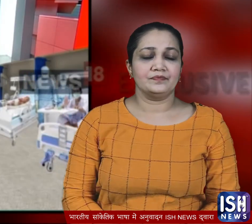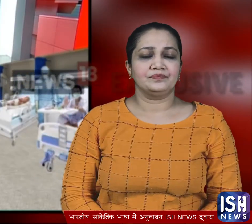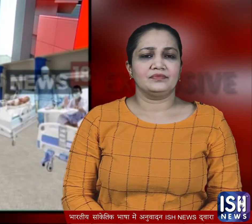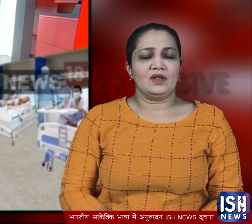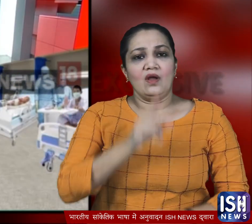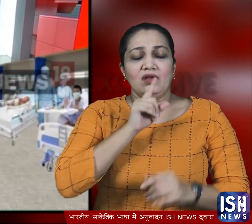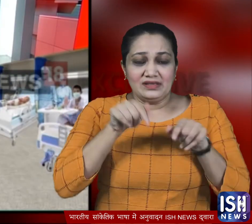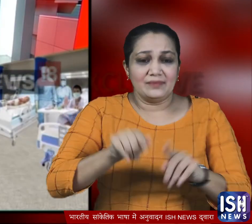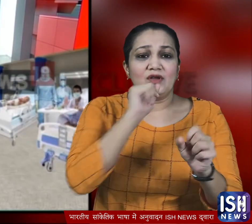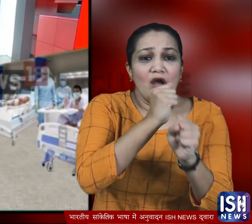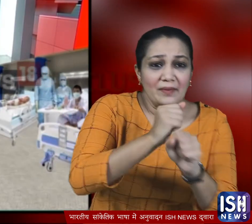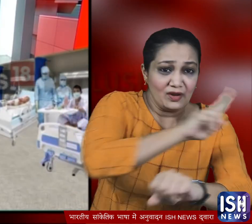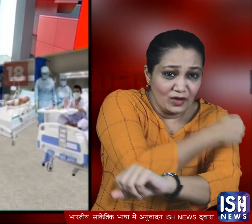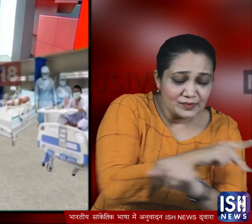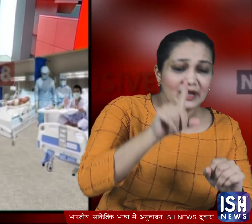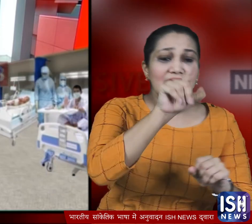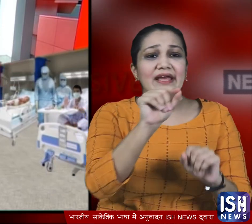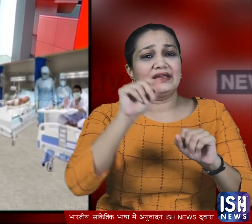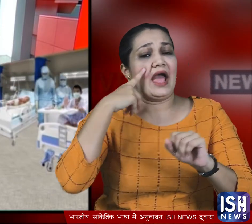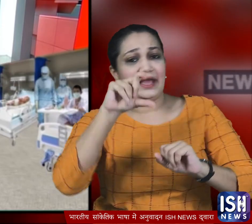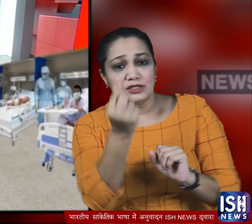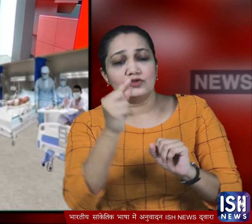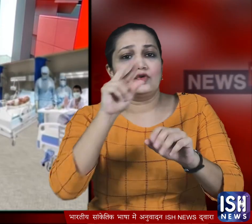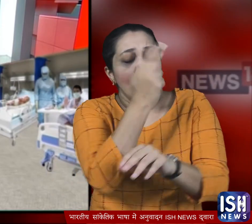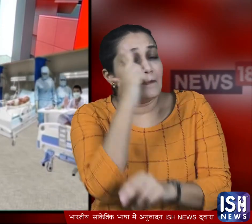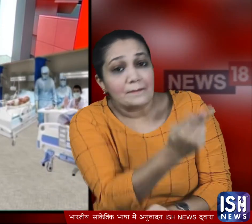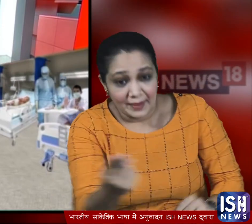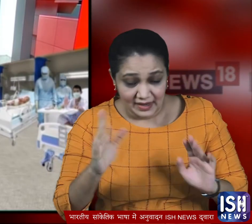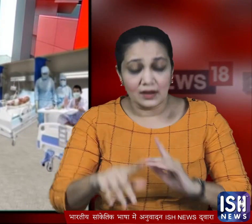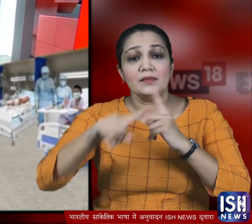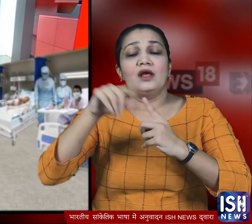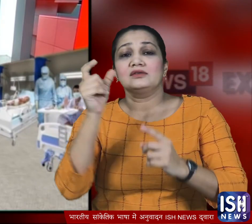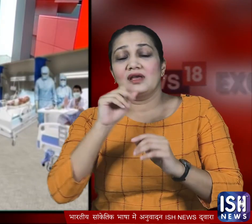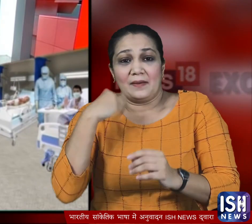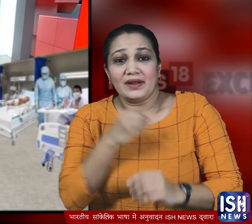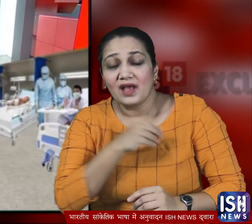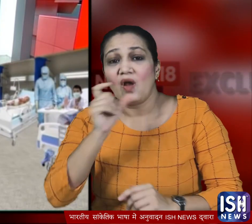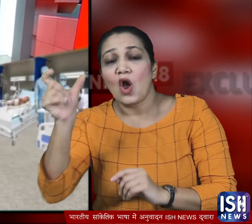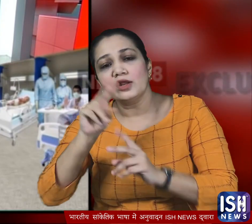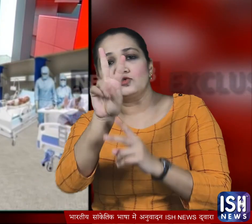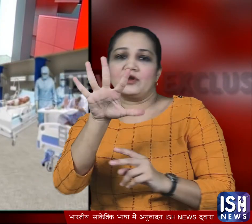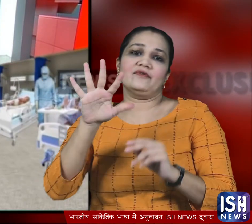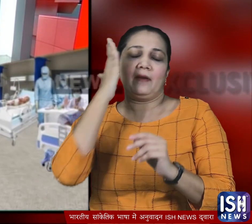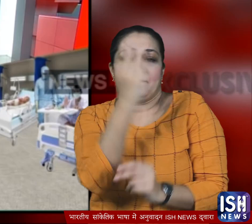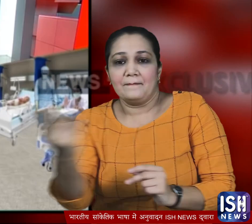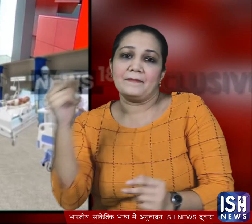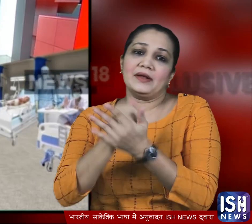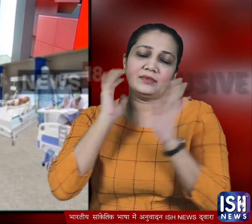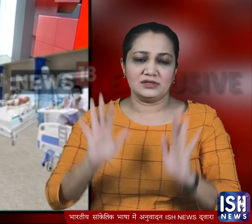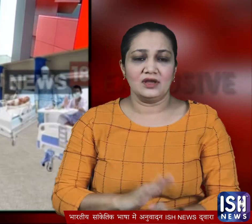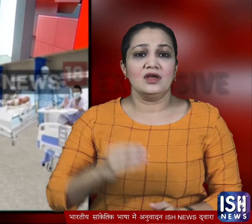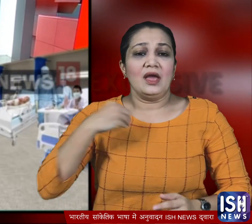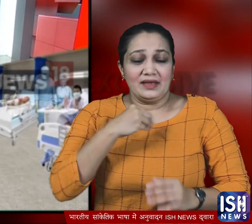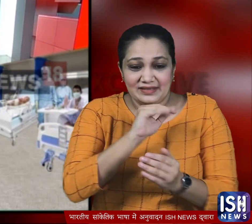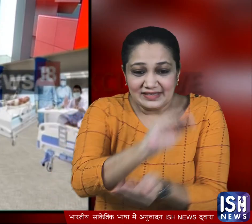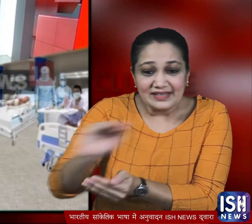जिसके तहत हर सरकारी अस्पताल में 10 ऐसे बेड तैयार करने हों, जबकि मेडिकल कॉलेजों के लिए यह संख्या 25 होगी। बच्चों के